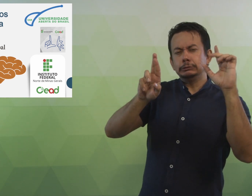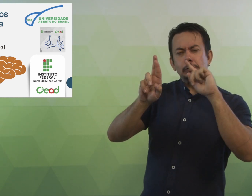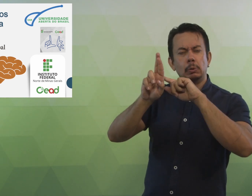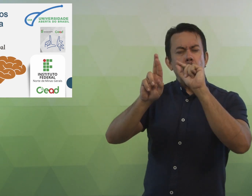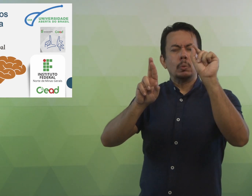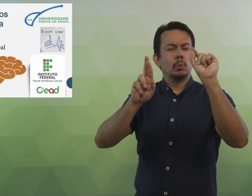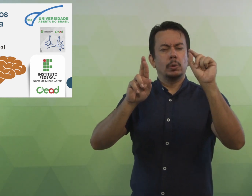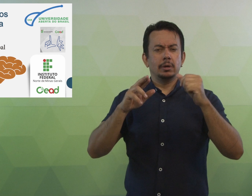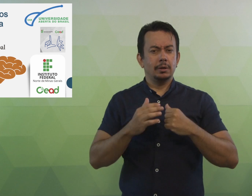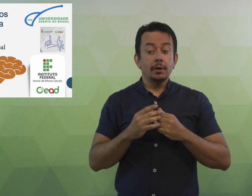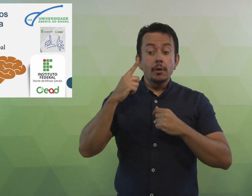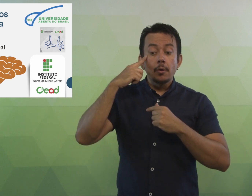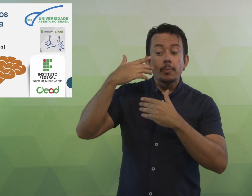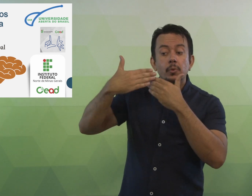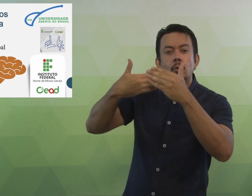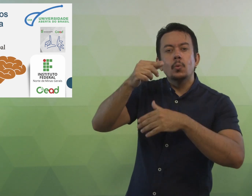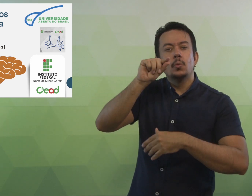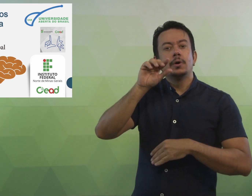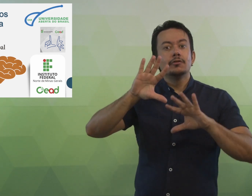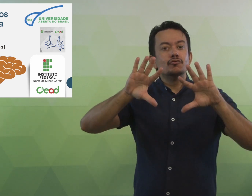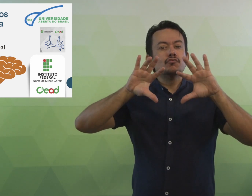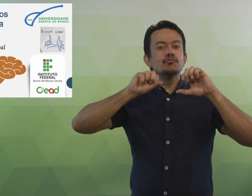fazer essa expressão da linguagem verbal.